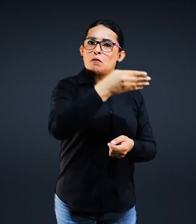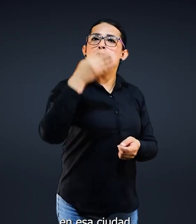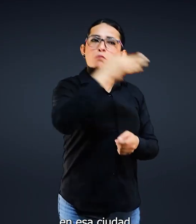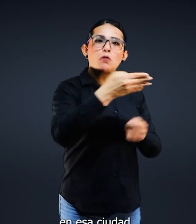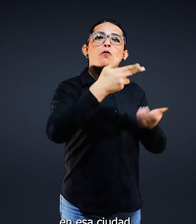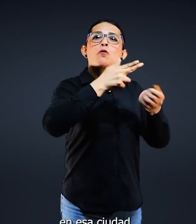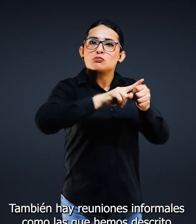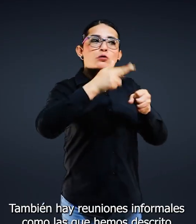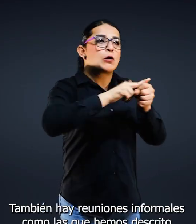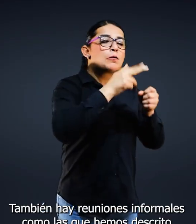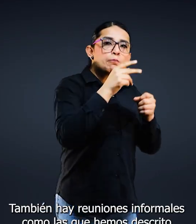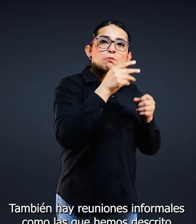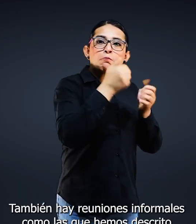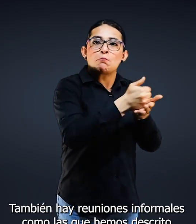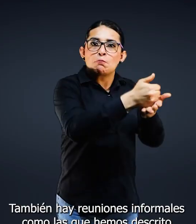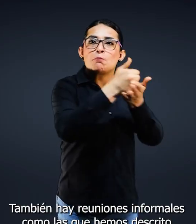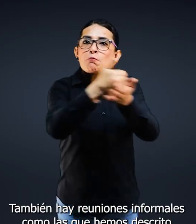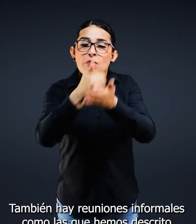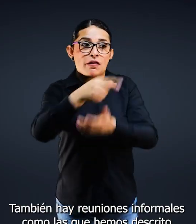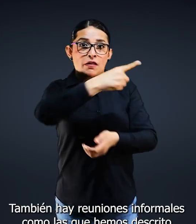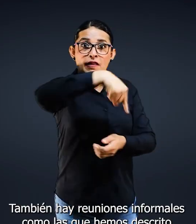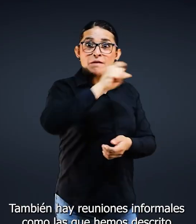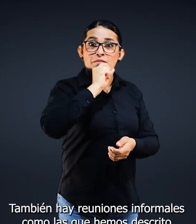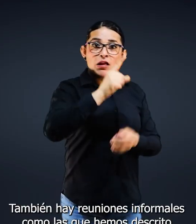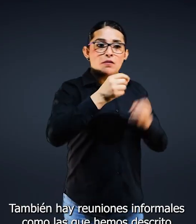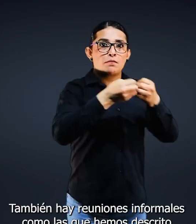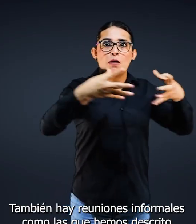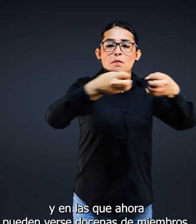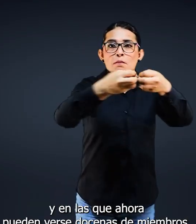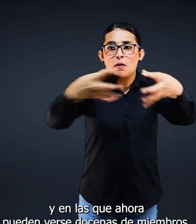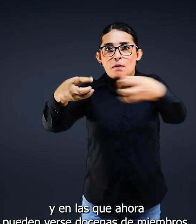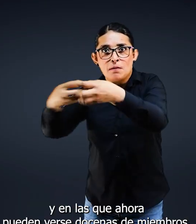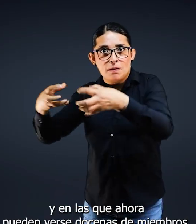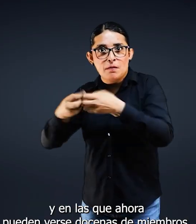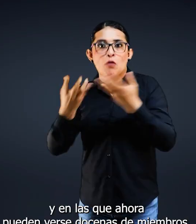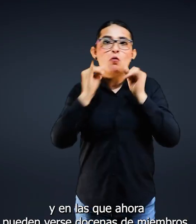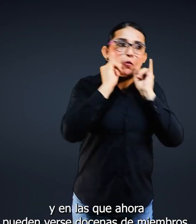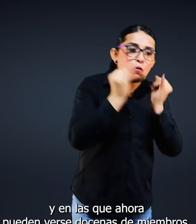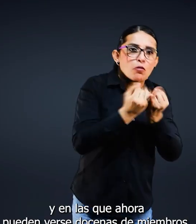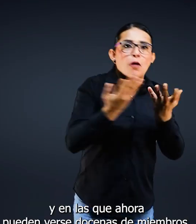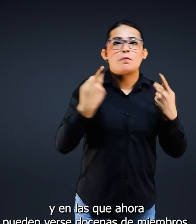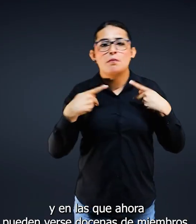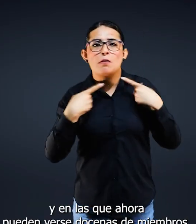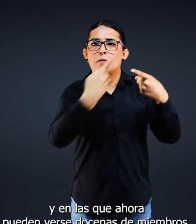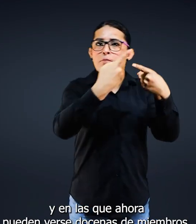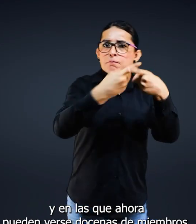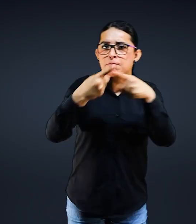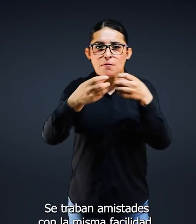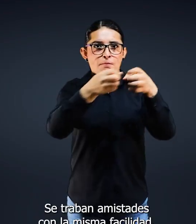En esa ciudad también hay reuniones informales como las que hemos descrito y en las que ahora pueden verse docenas de miembros. Se